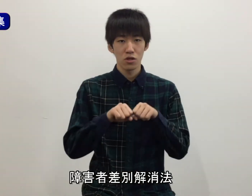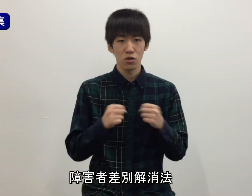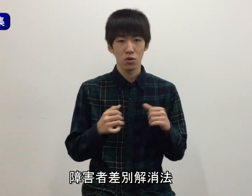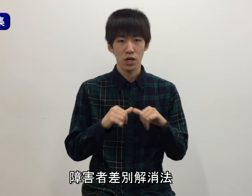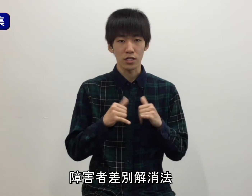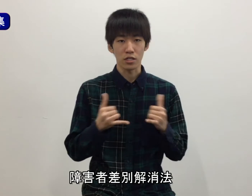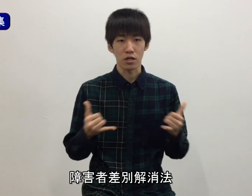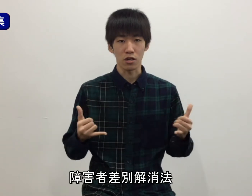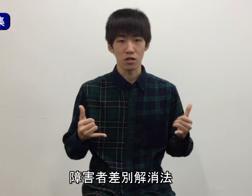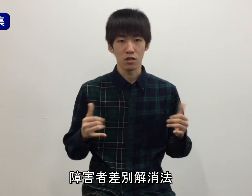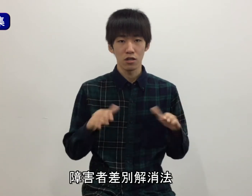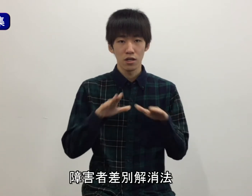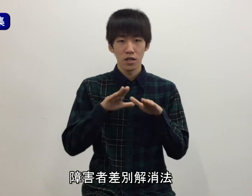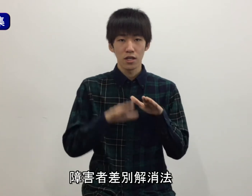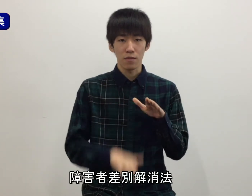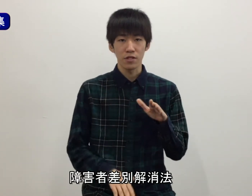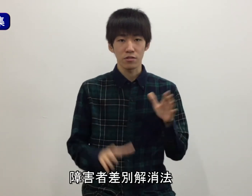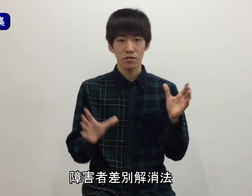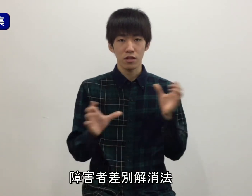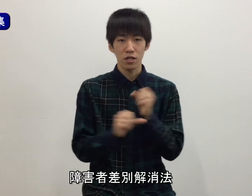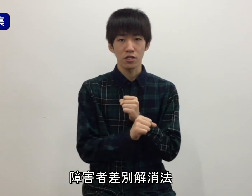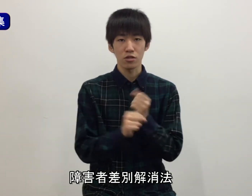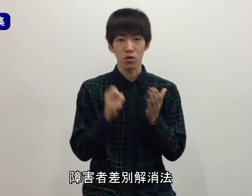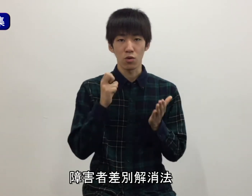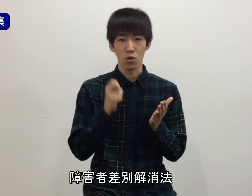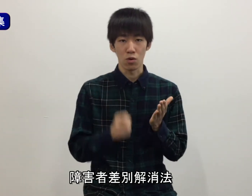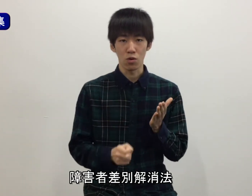障害者差別解消法